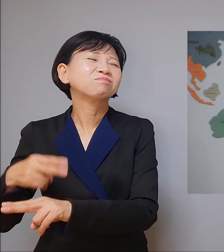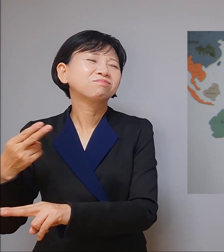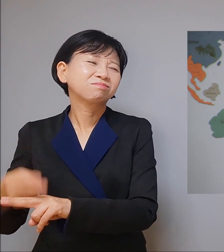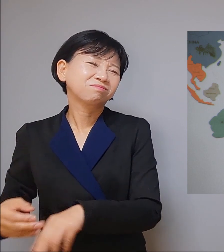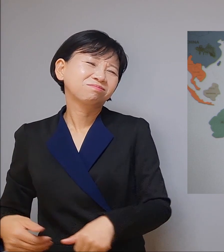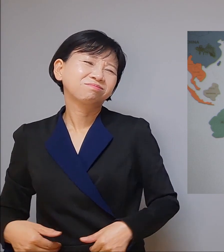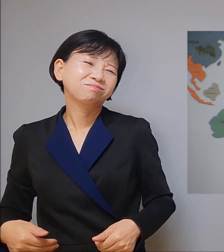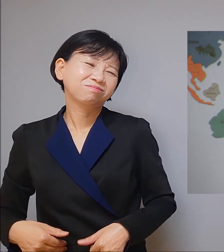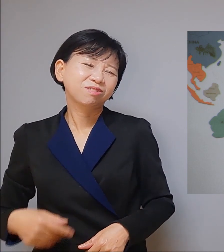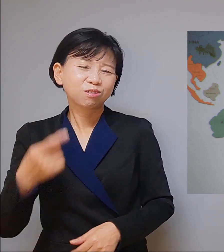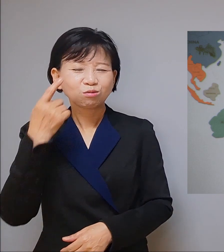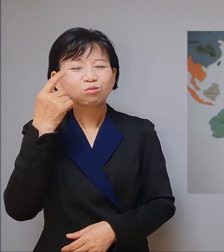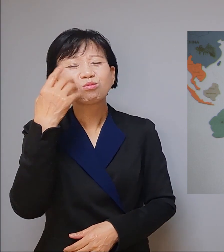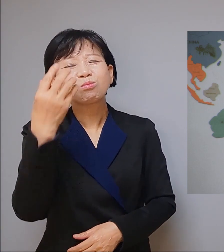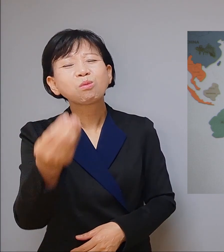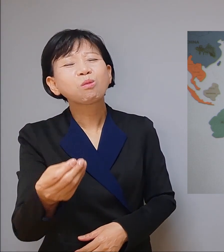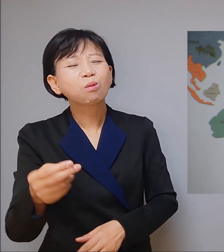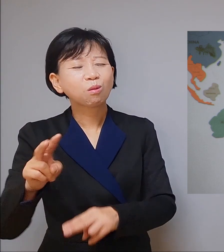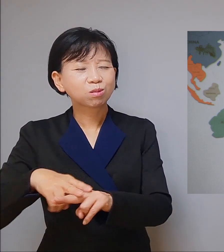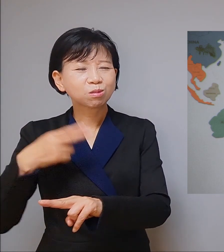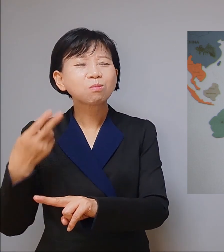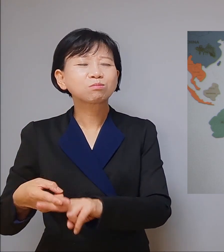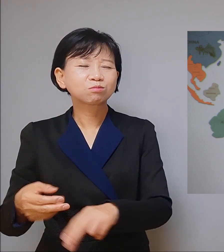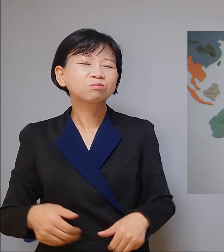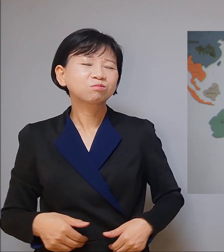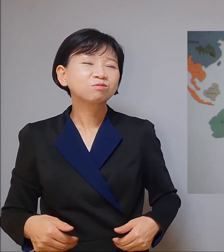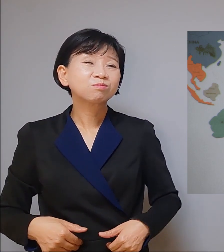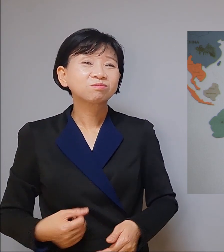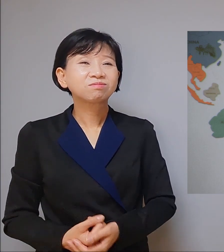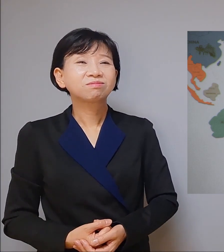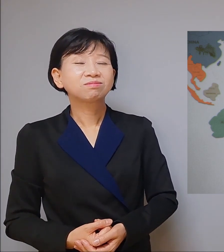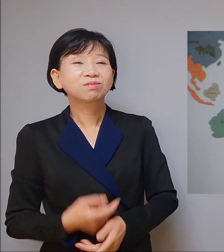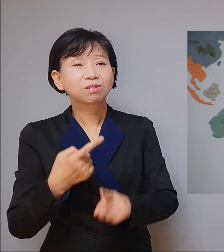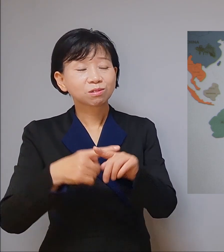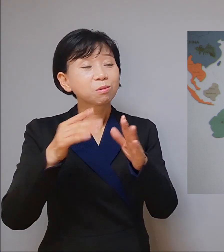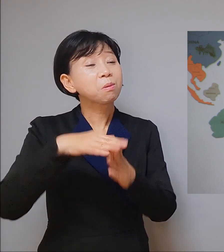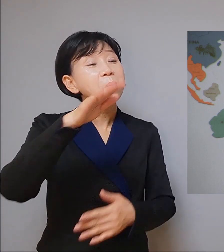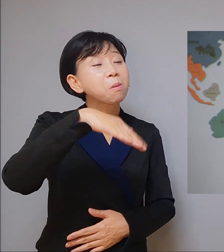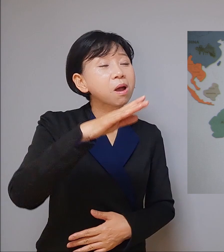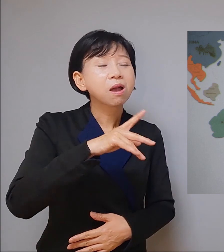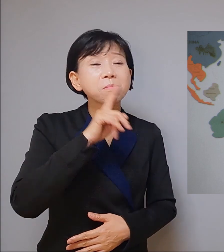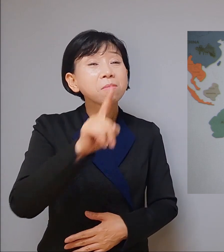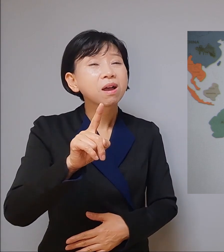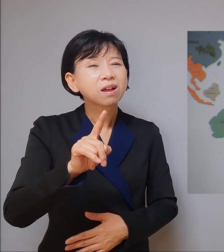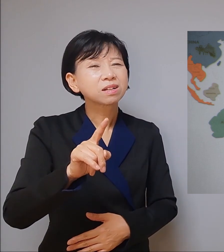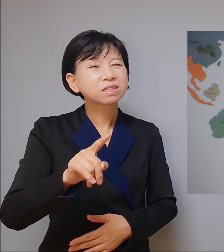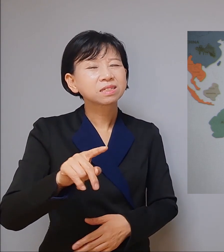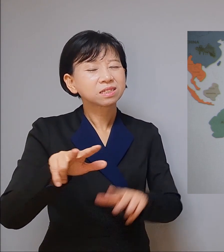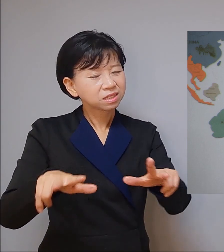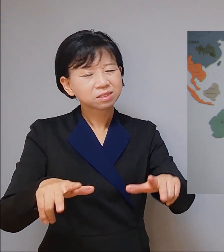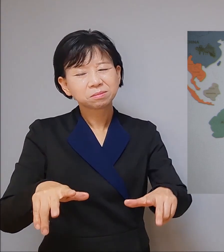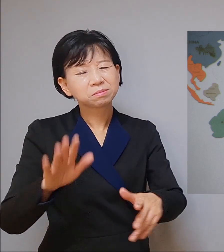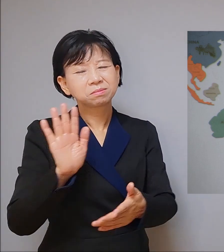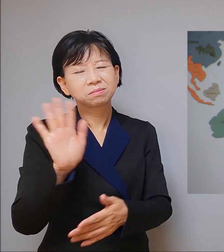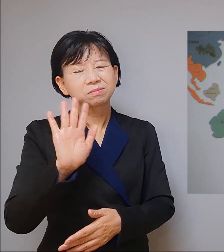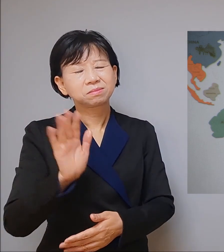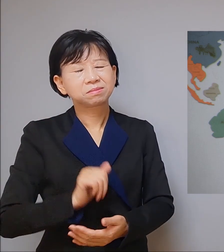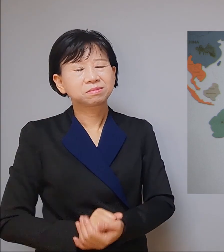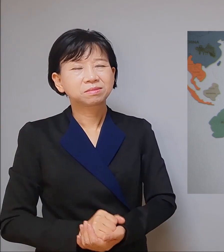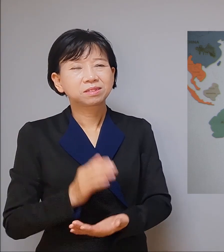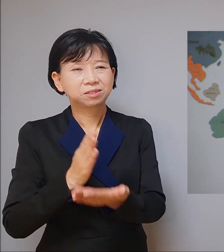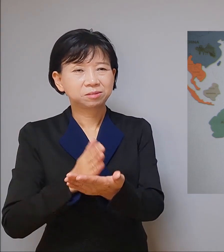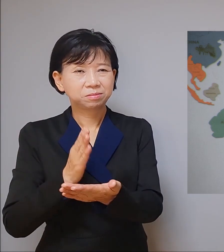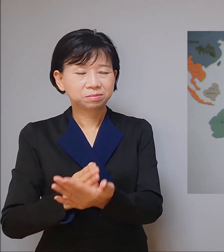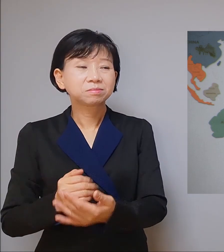필요합니다. 그렇게 선물을 좀 하나 드리시면 좋을 것 같고요. 교회 오세요라는 말은 나중에 사랑방 초청장이나